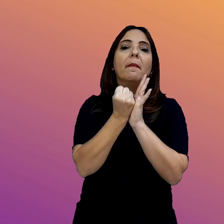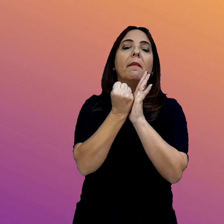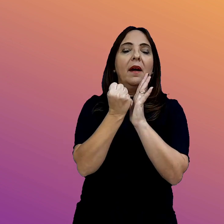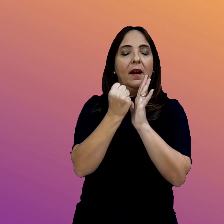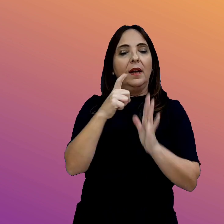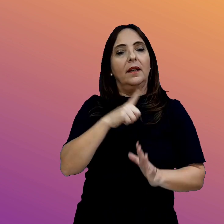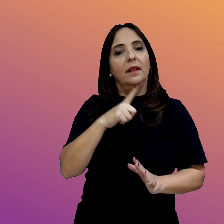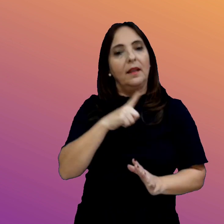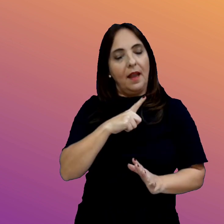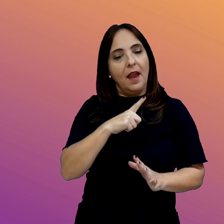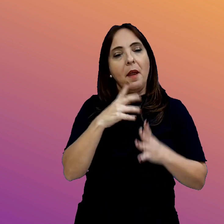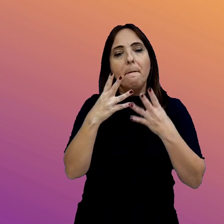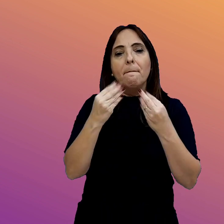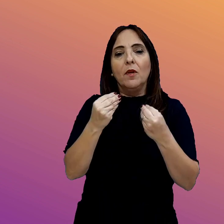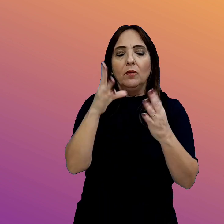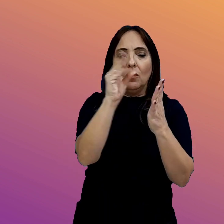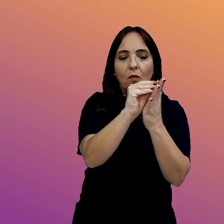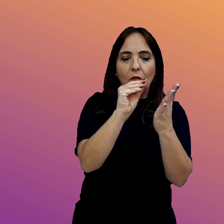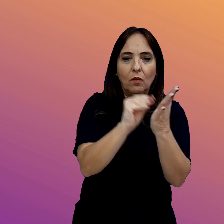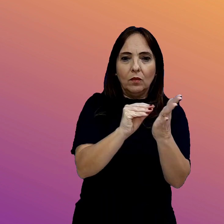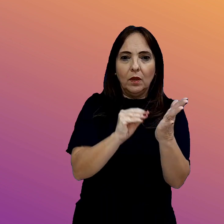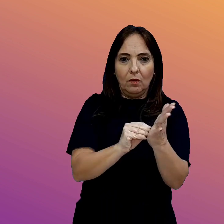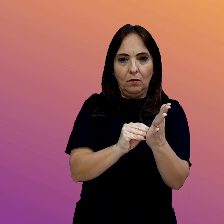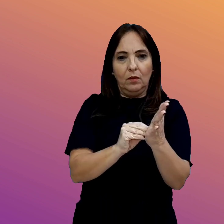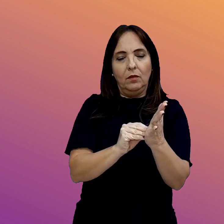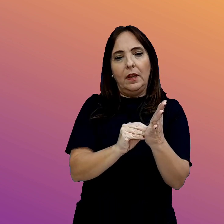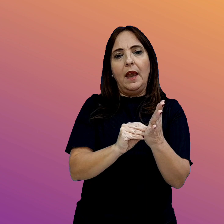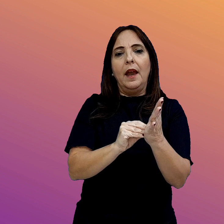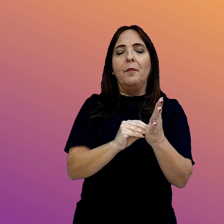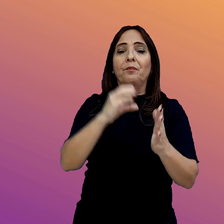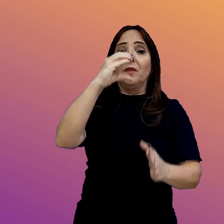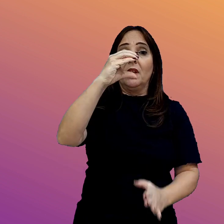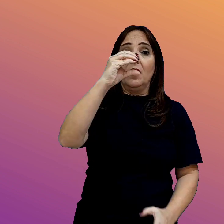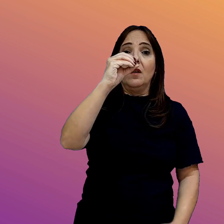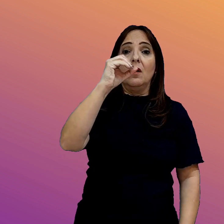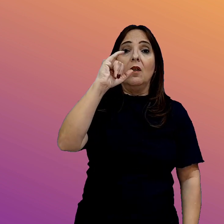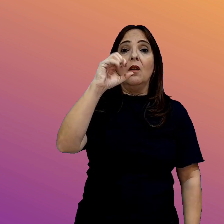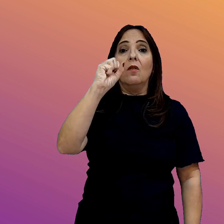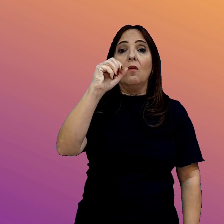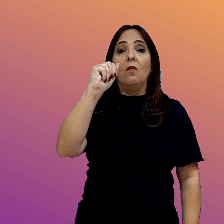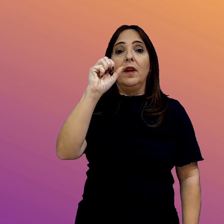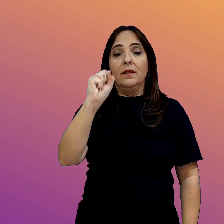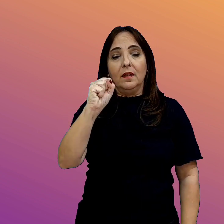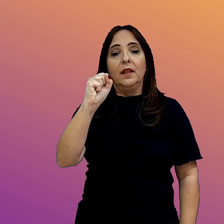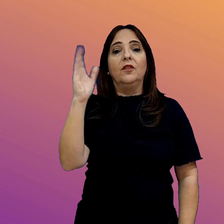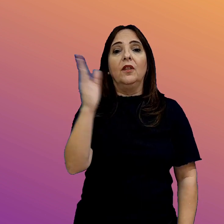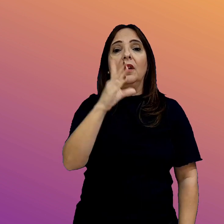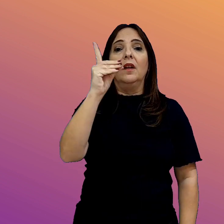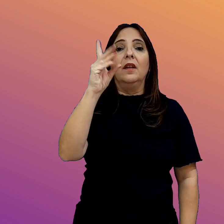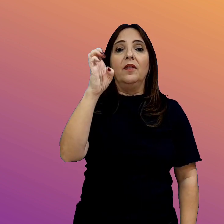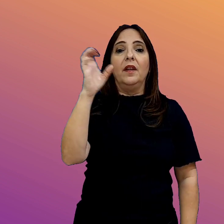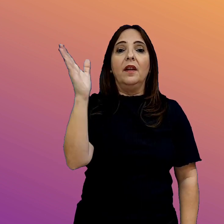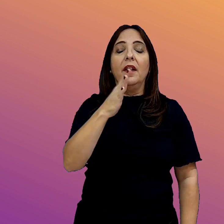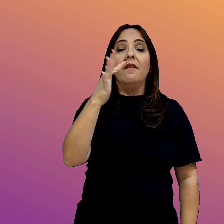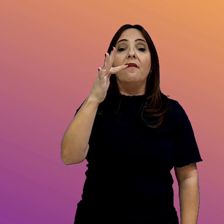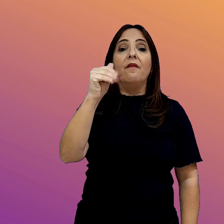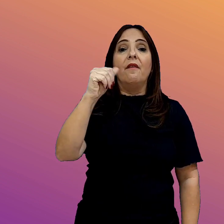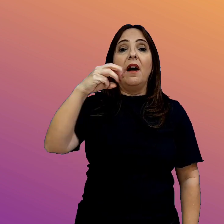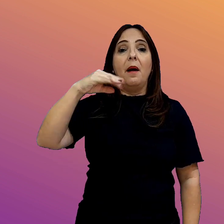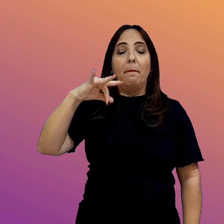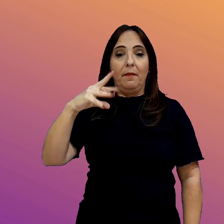de Família. Uma marca nossa, uma iniciativa que o Maura tomamos. Maura tem se empenhado muito em